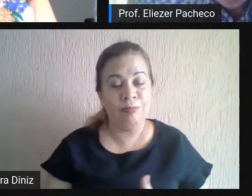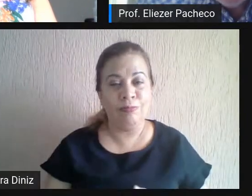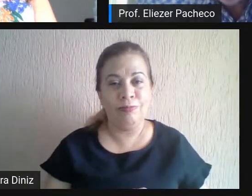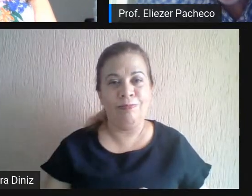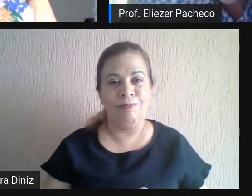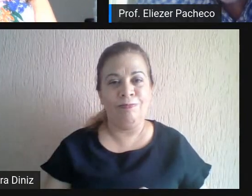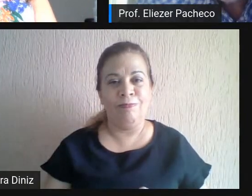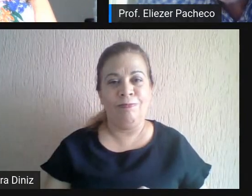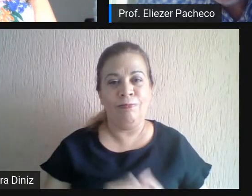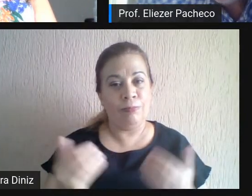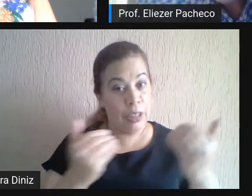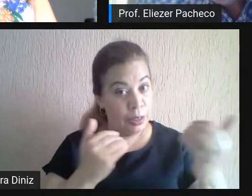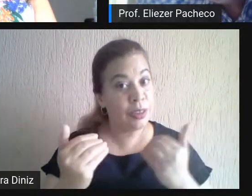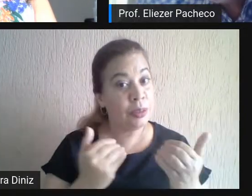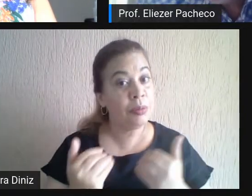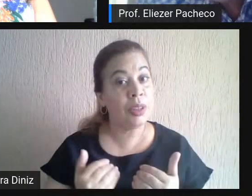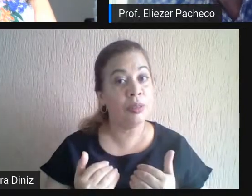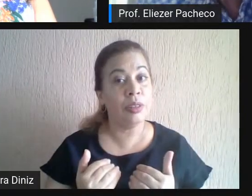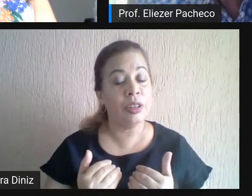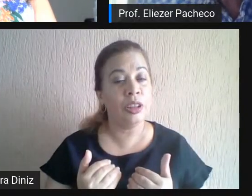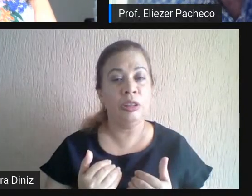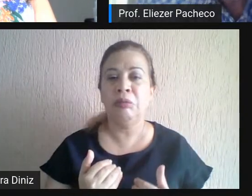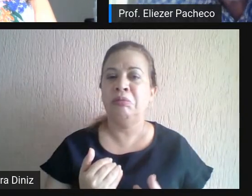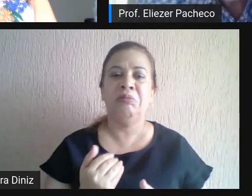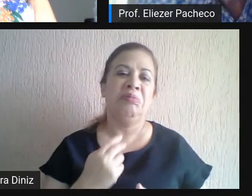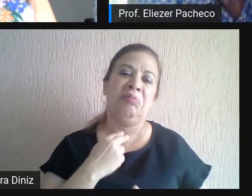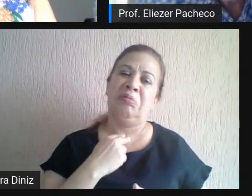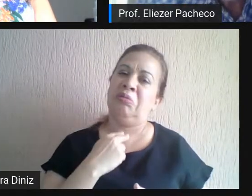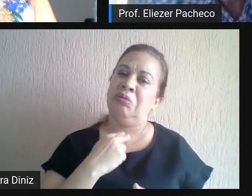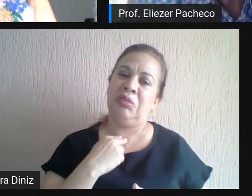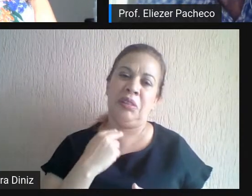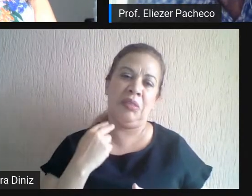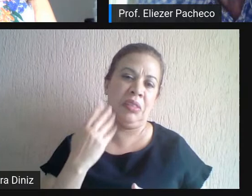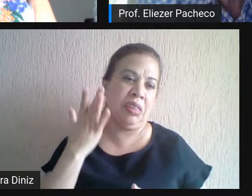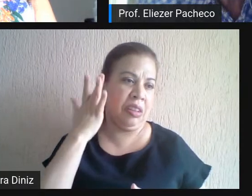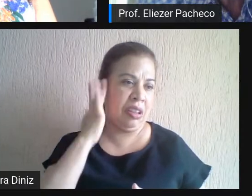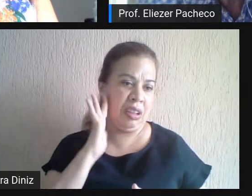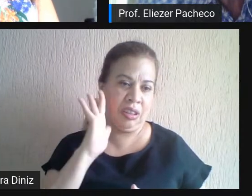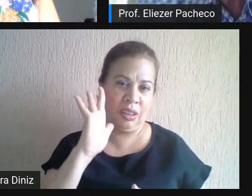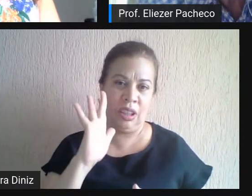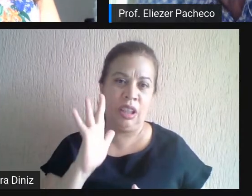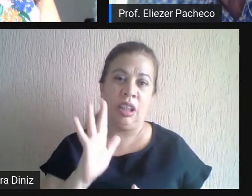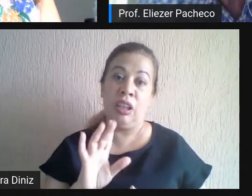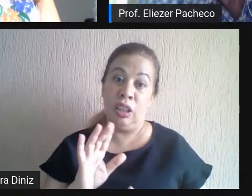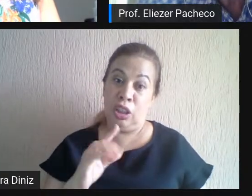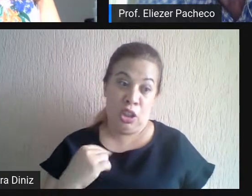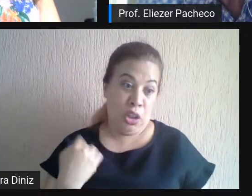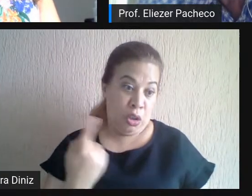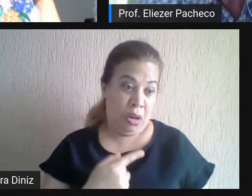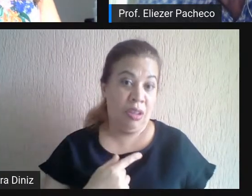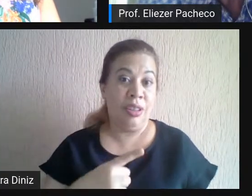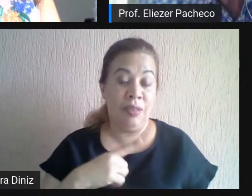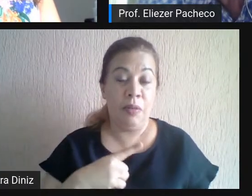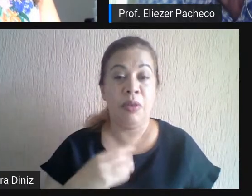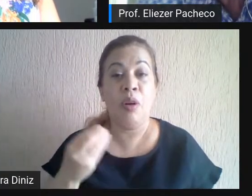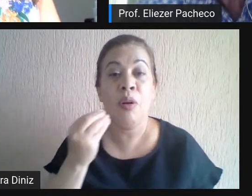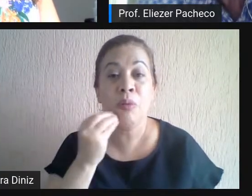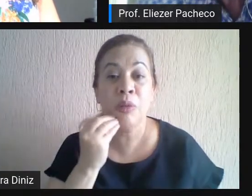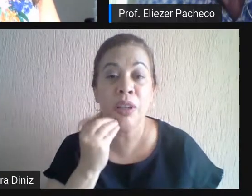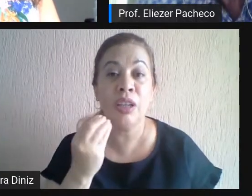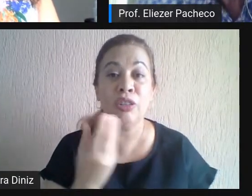Não podemos achar, porque nós tivemos a oportunidade de estudar, que nós nos tornamos um outro segmento